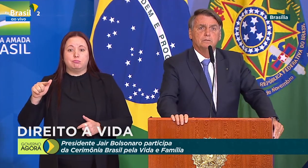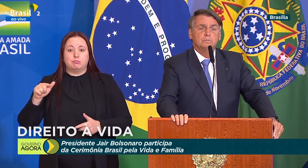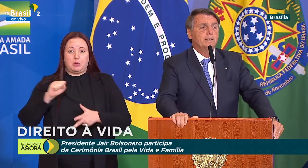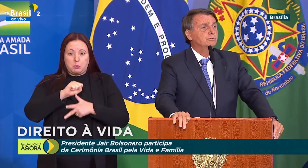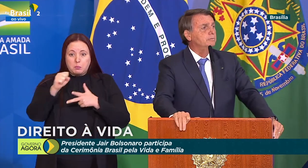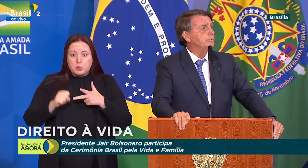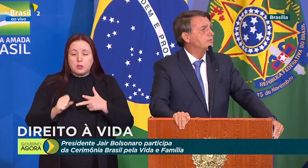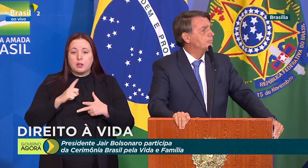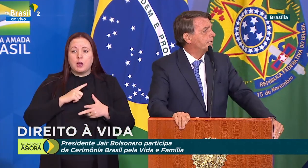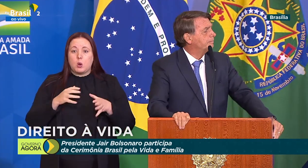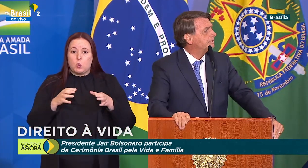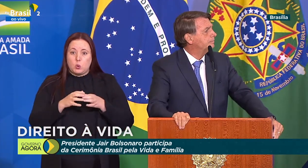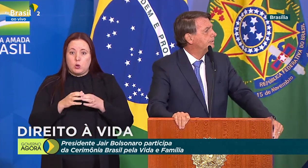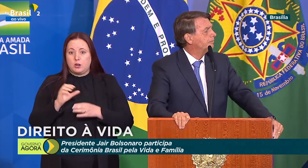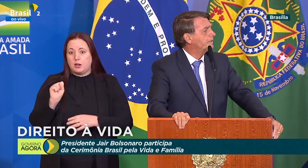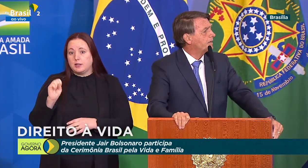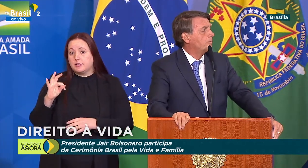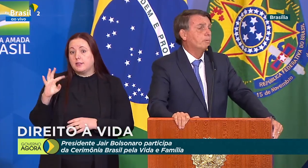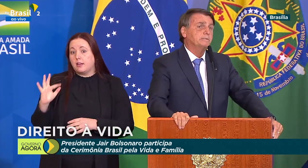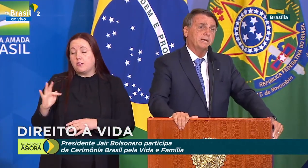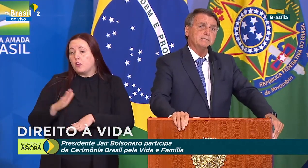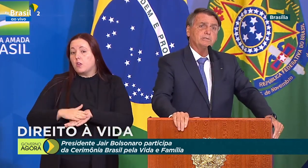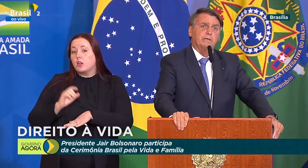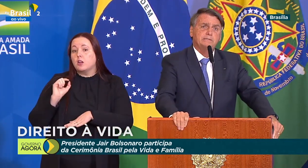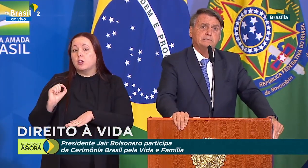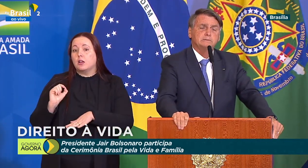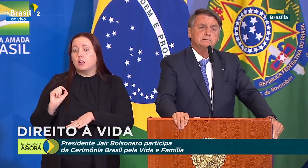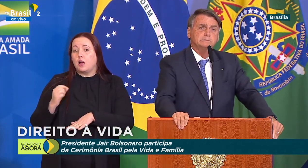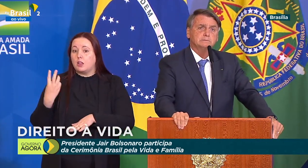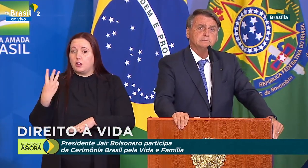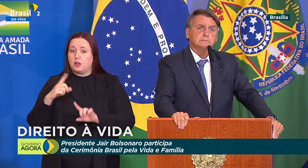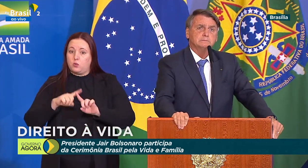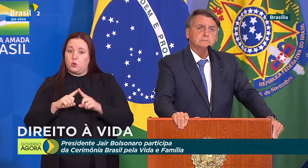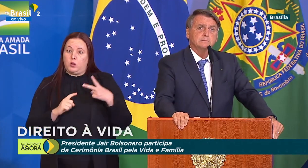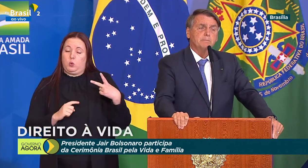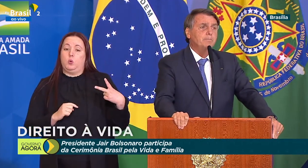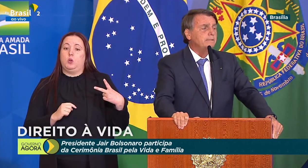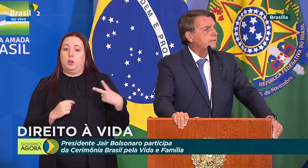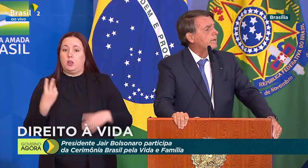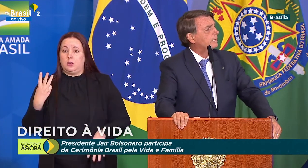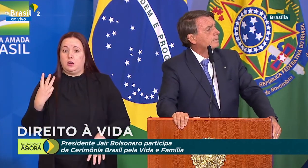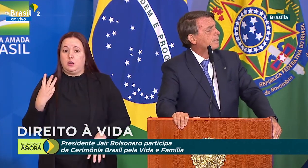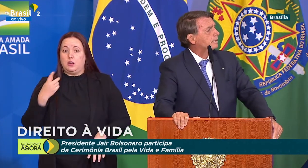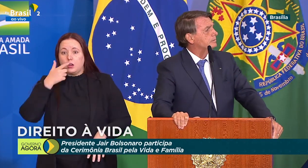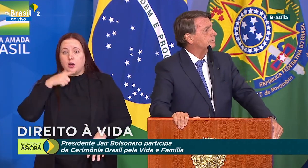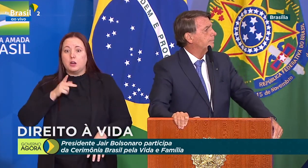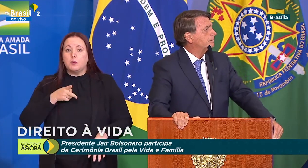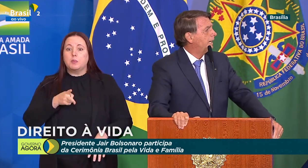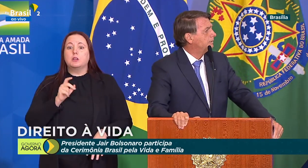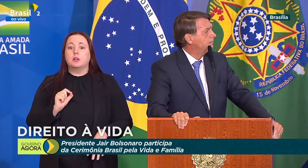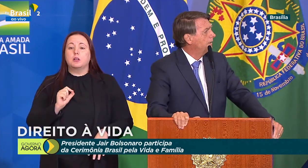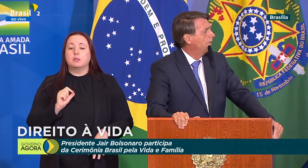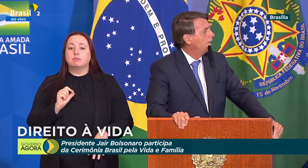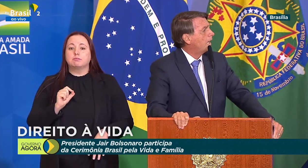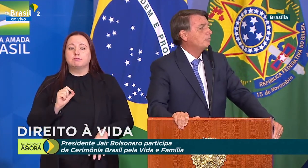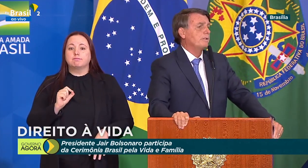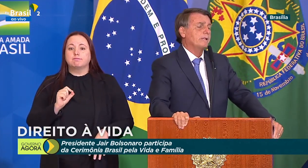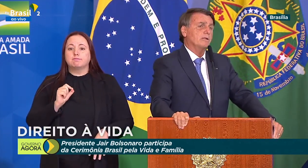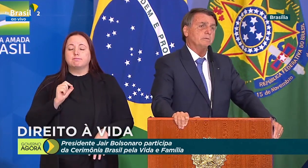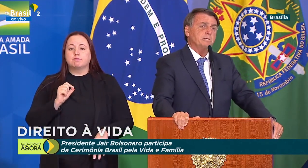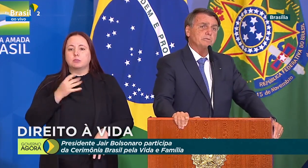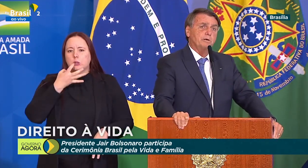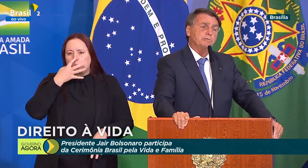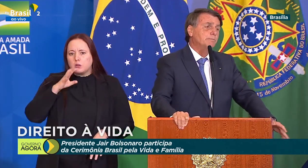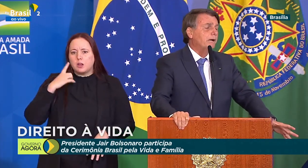Três Poderes uma turma do Supremo Tribunal Federal por 3 a 2 e mantém a cassação de um deputado